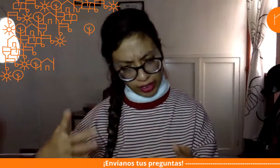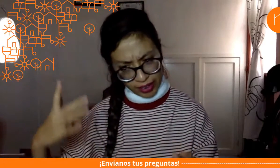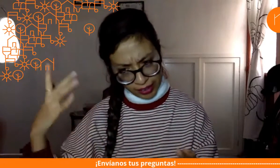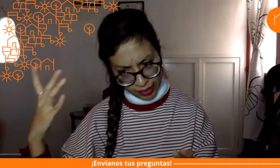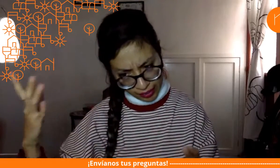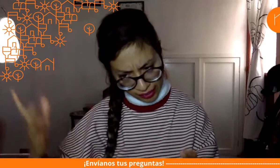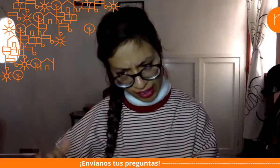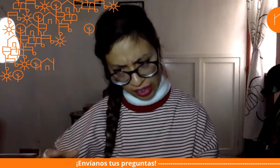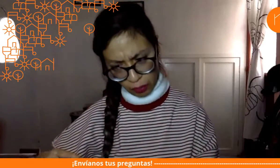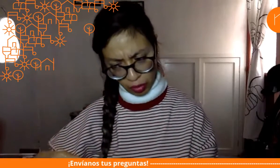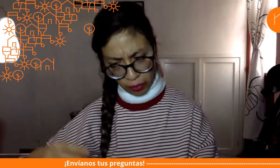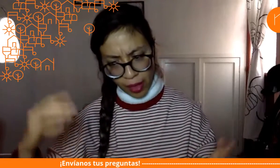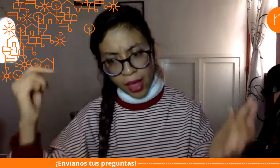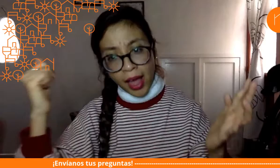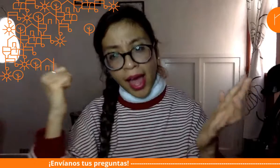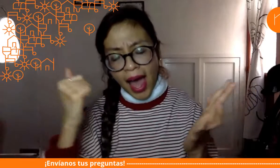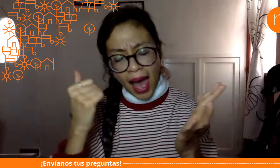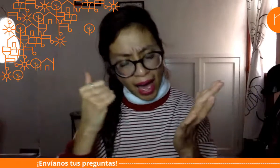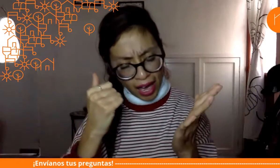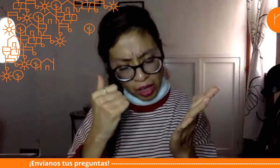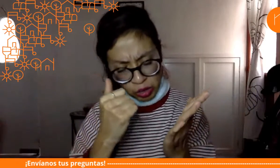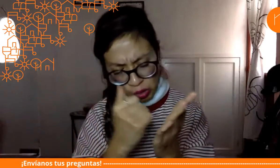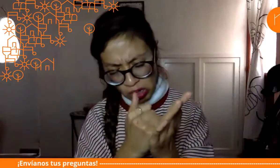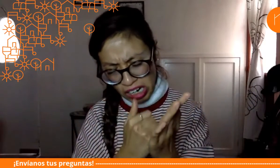fruta de limón. Azul